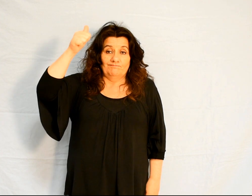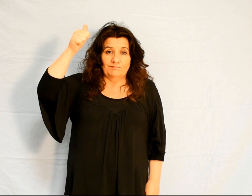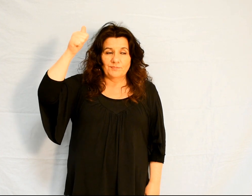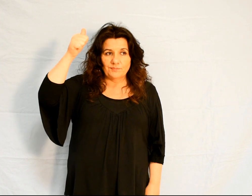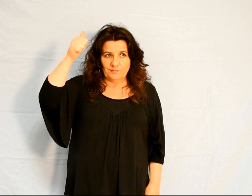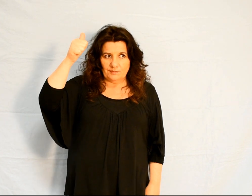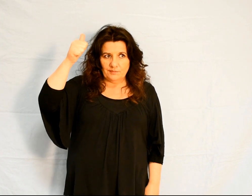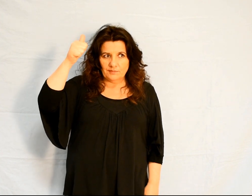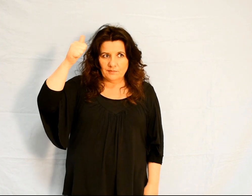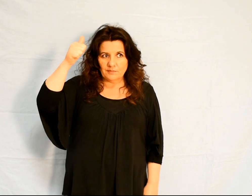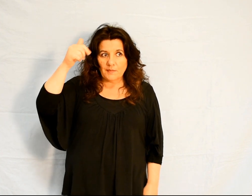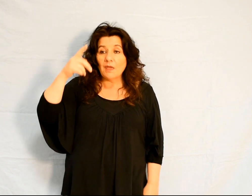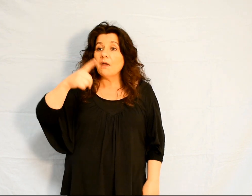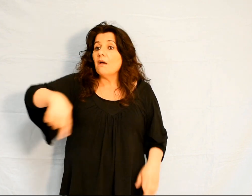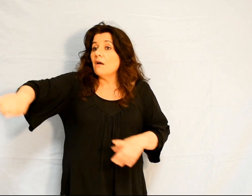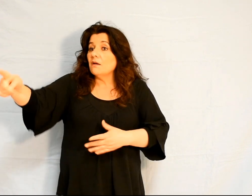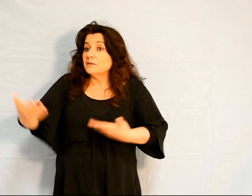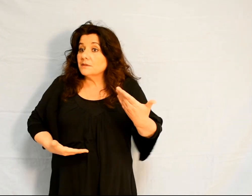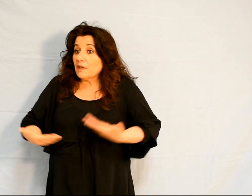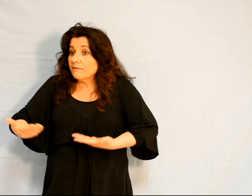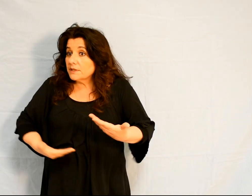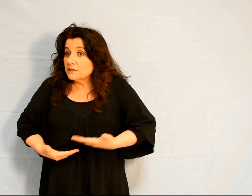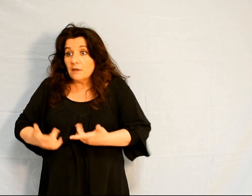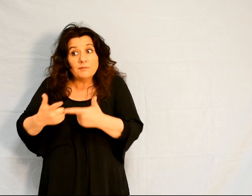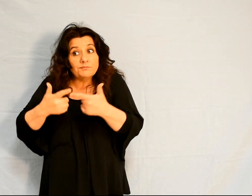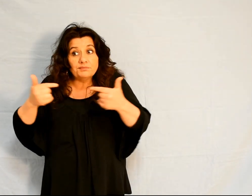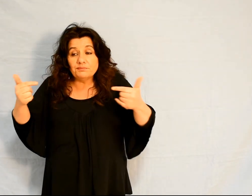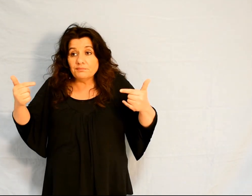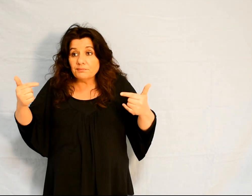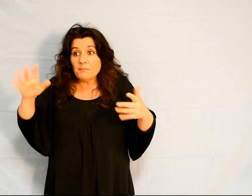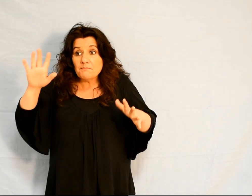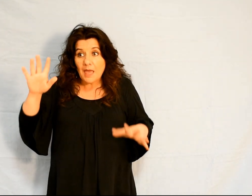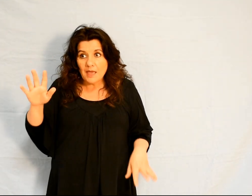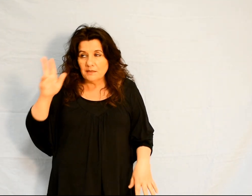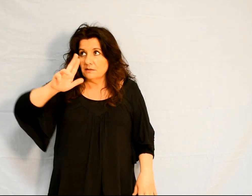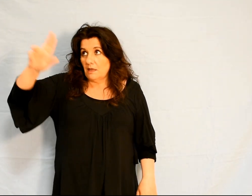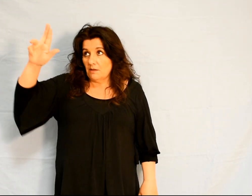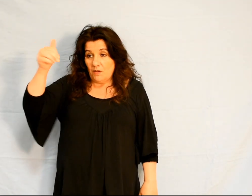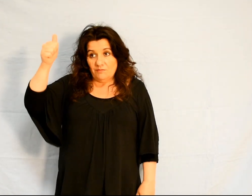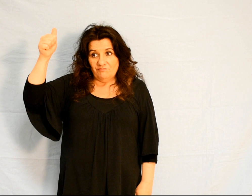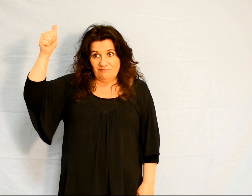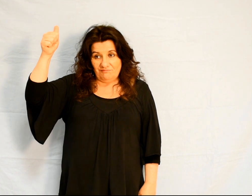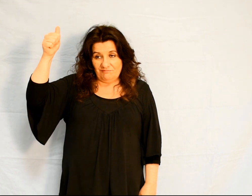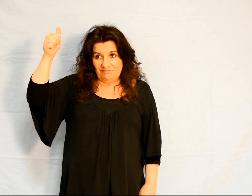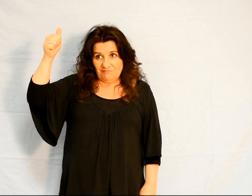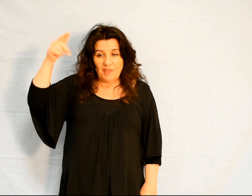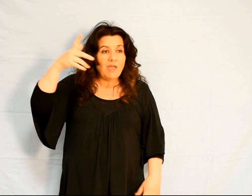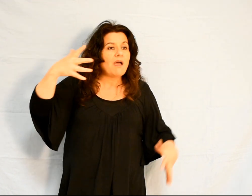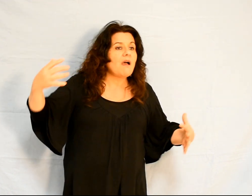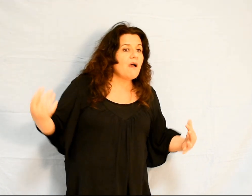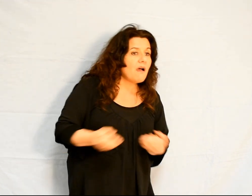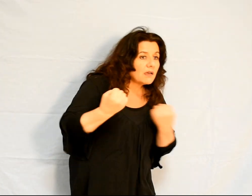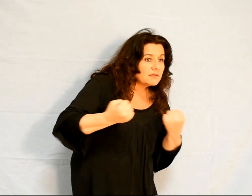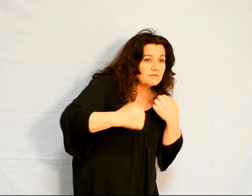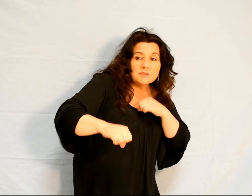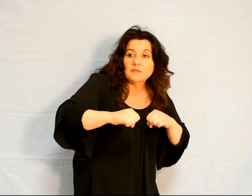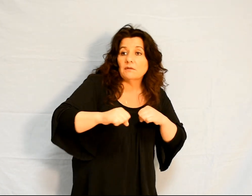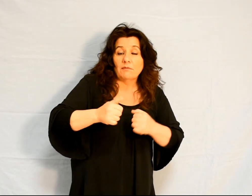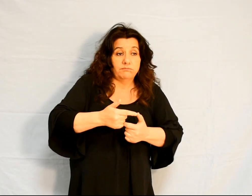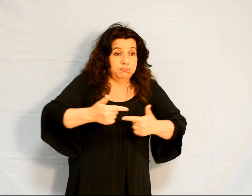Des services sont variés, mais c'est le même Seigneur. Des activités sont variées, mais